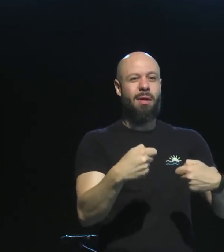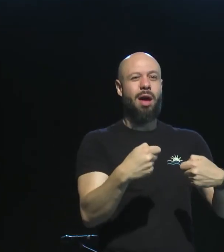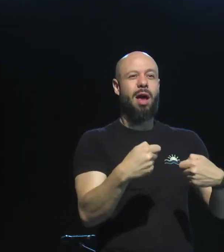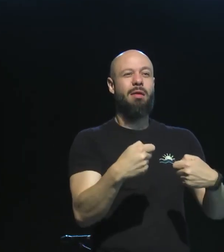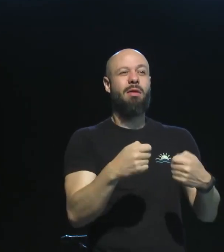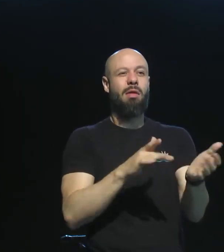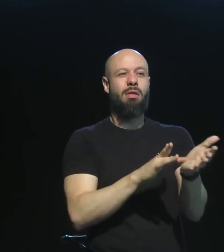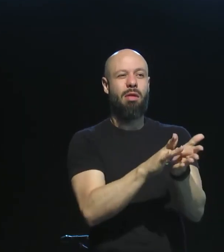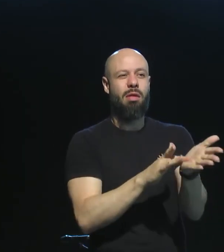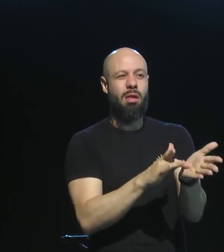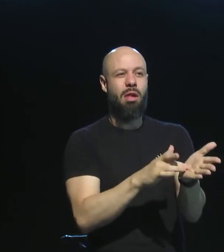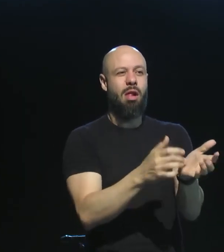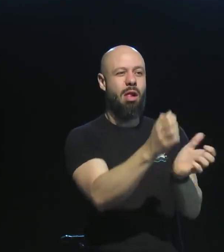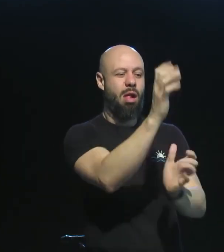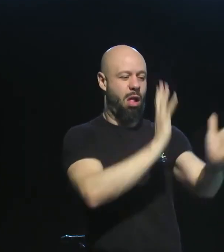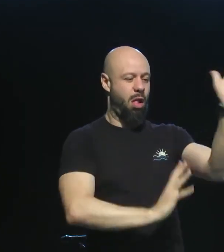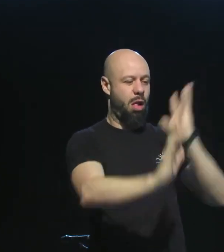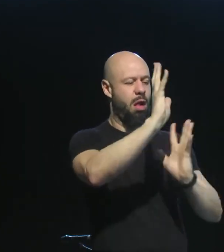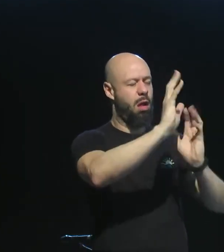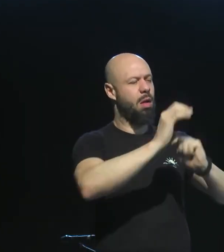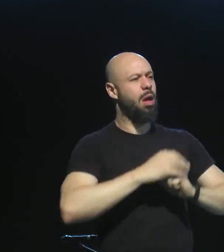a maneira como a gente vê